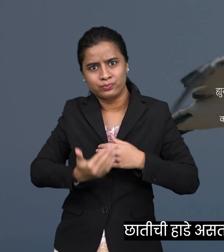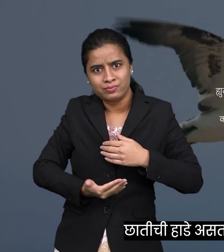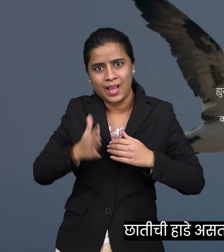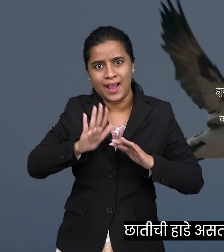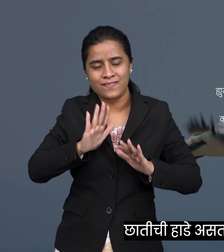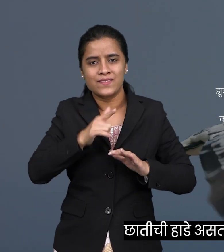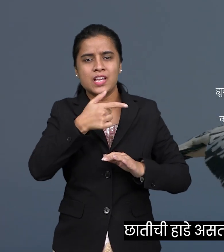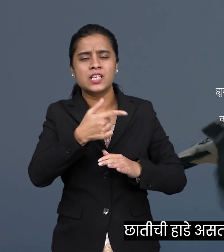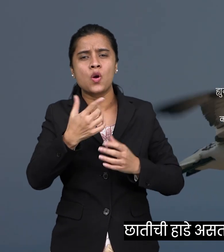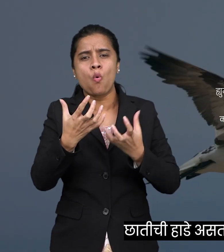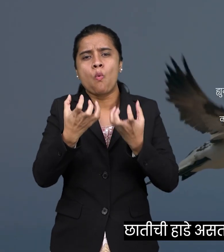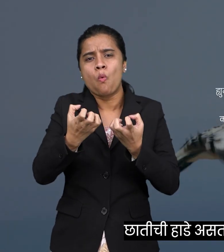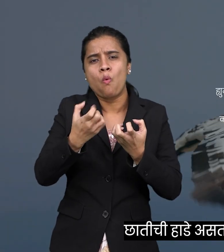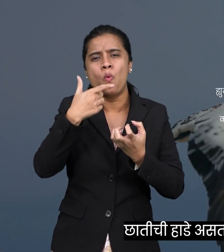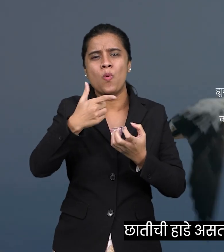ठेवतात.